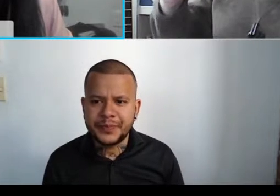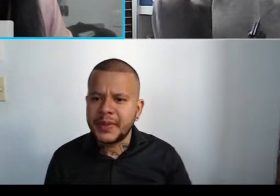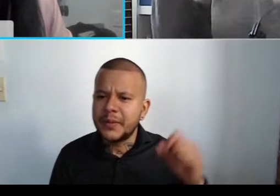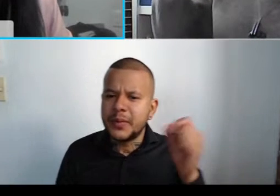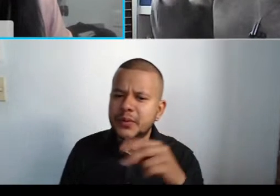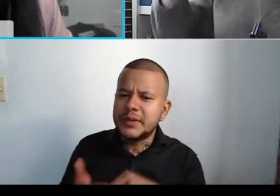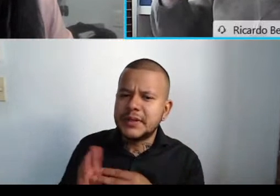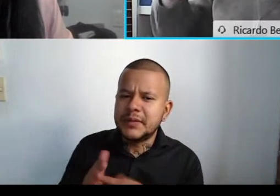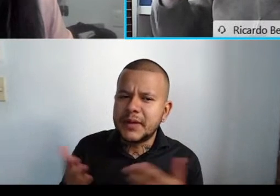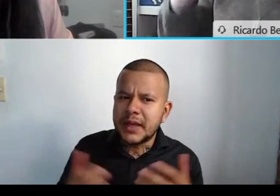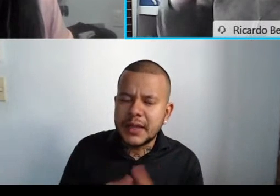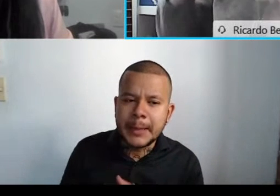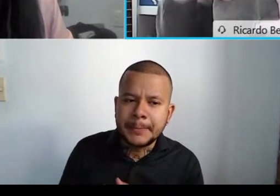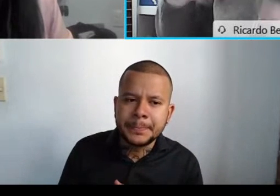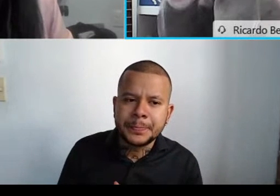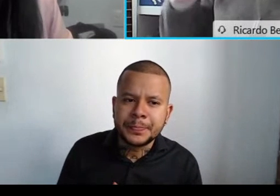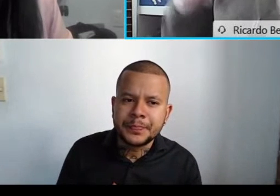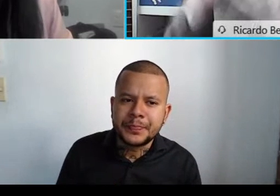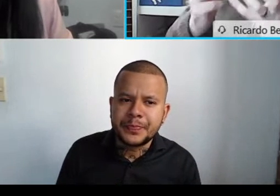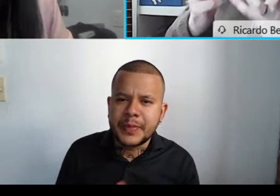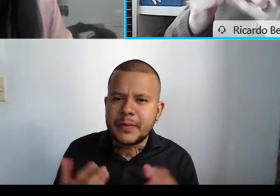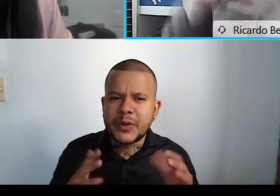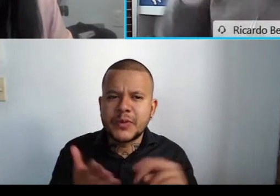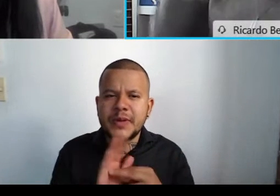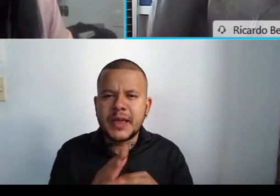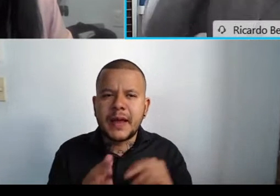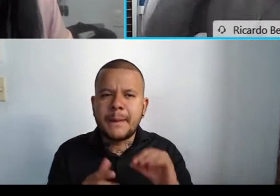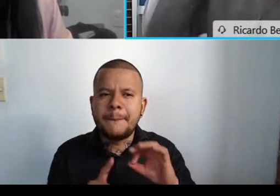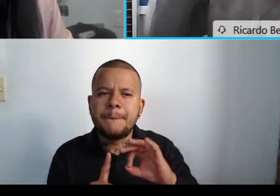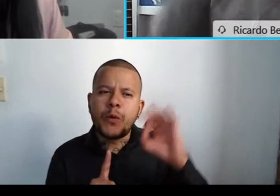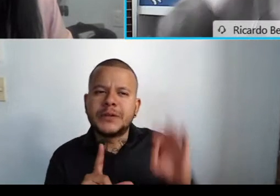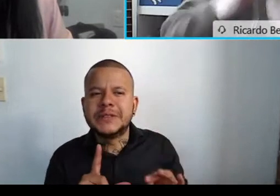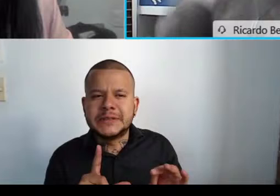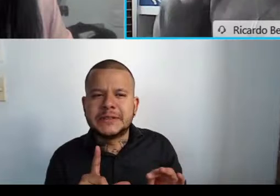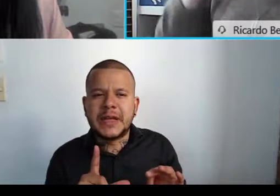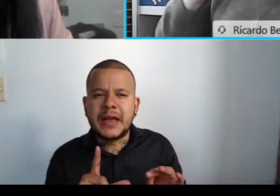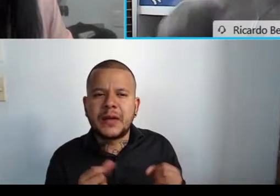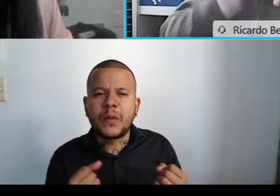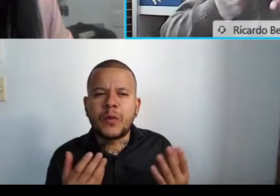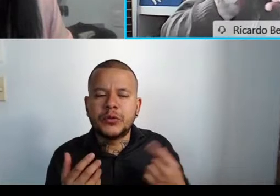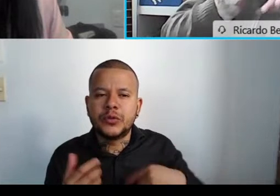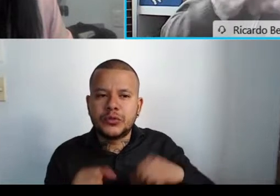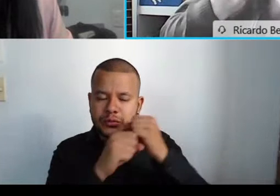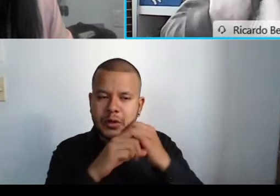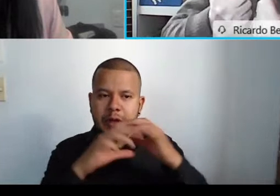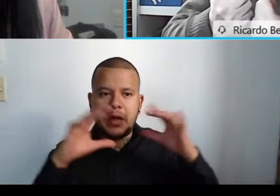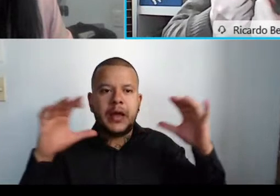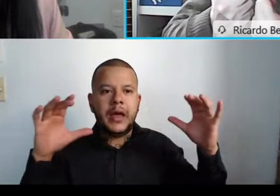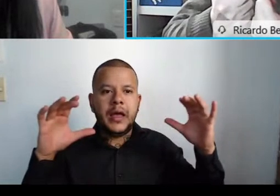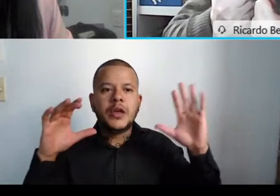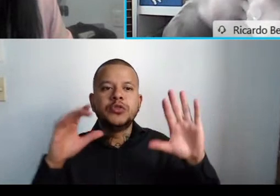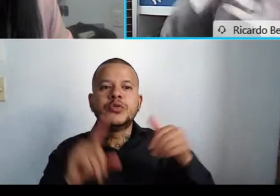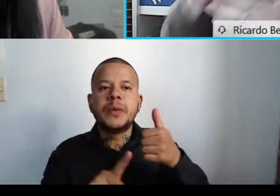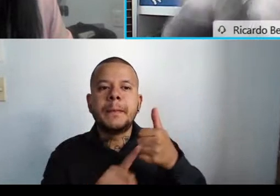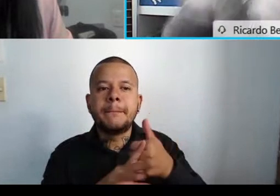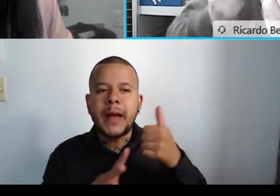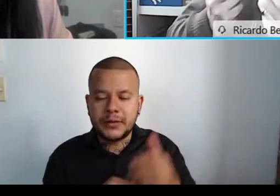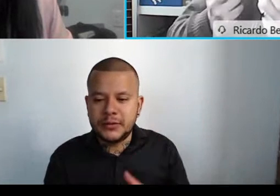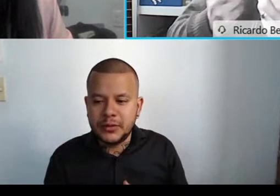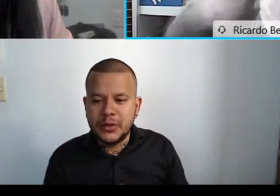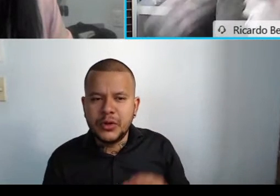significa? ¿Cómo vamos? ¿Vamos en qué, más o menos en qué porcentaje? Como para entender un poco la dimensión de del impacto, ¿cierto?